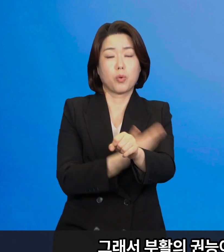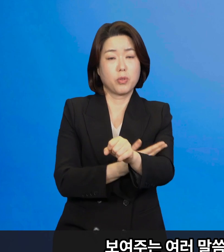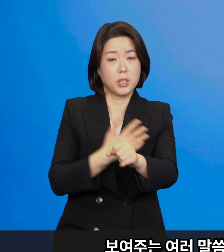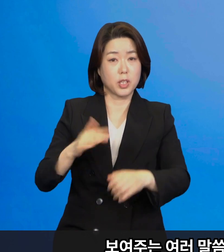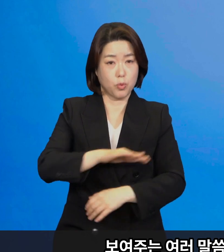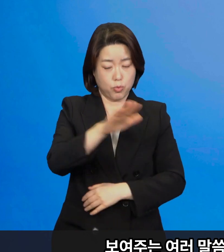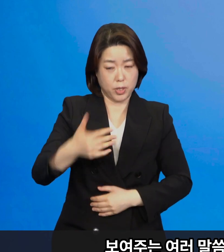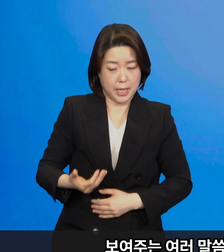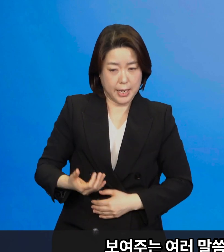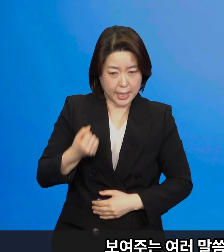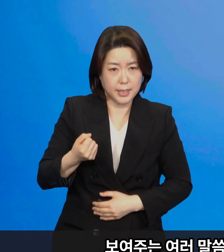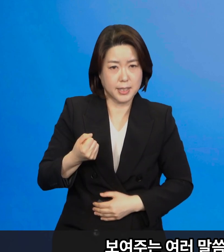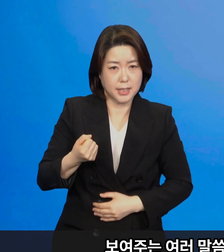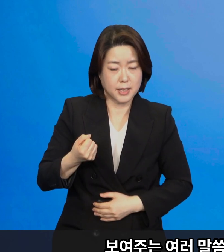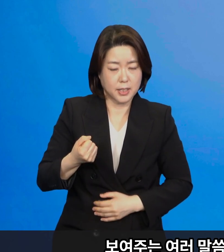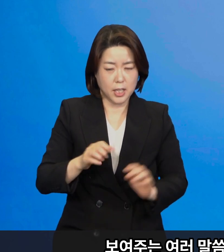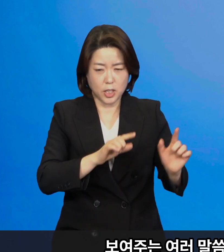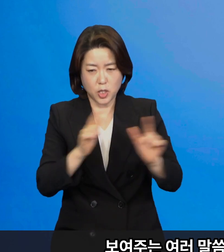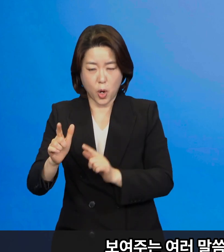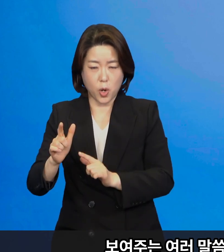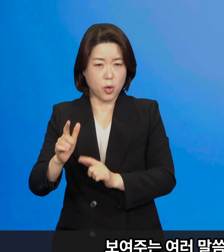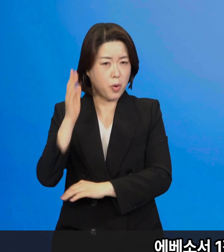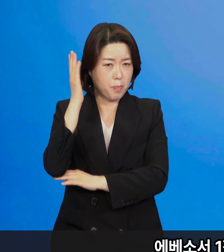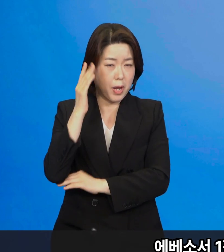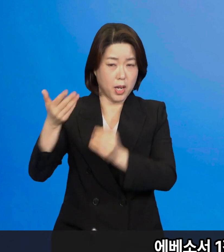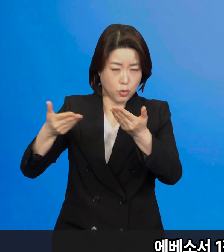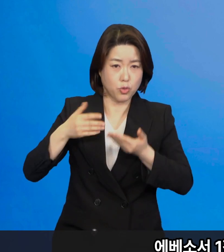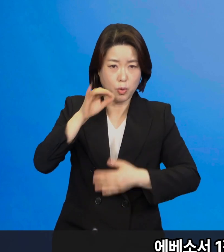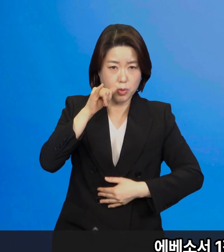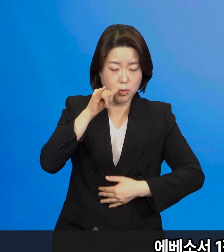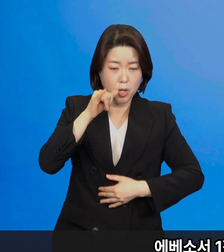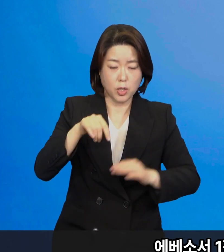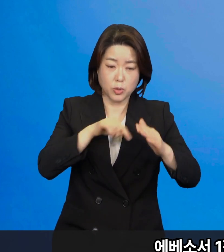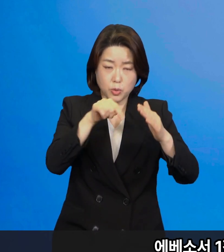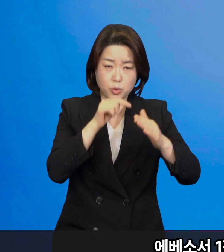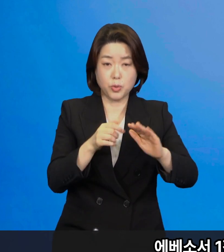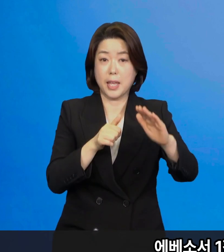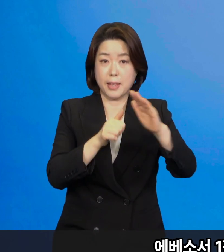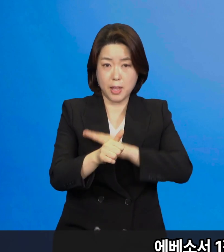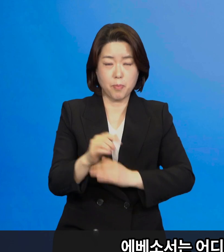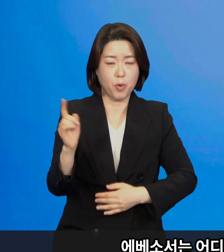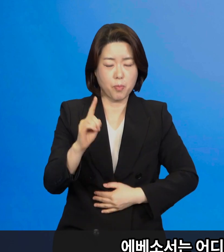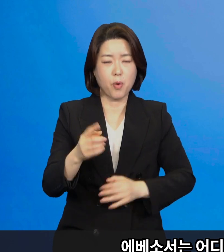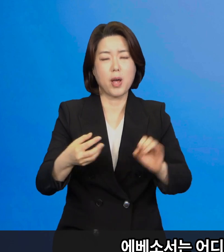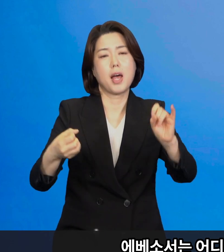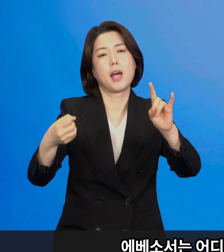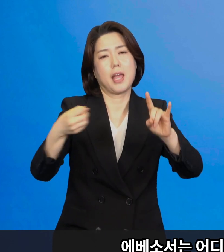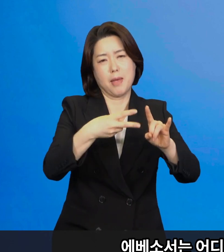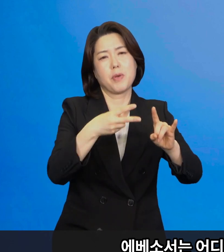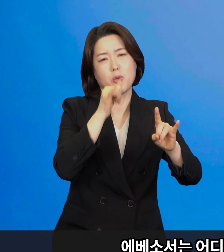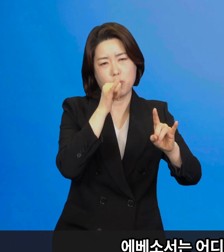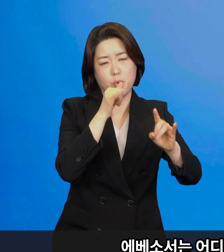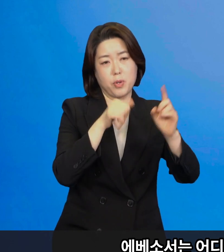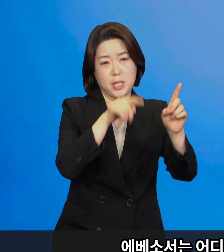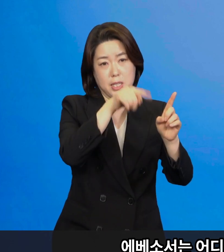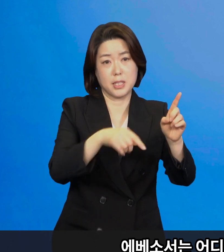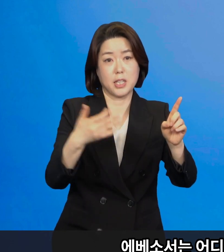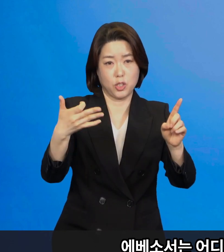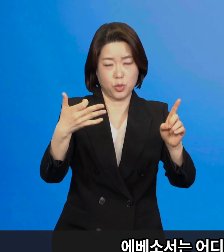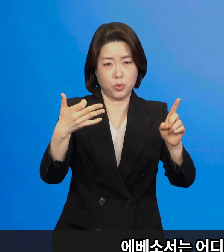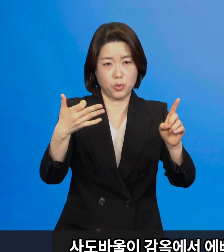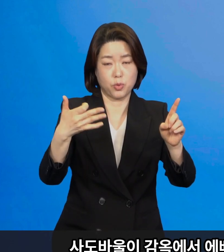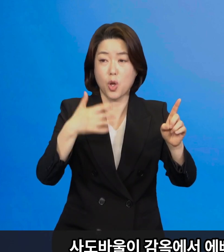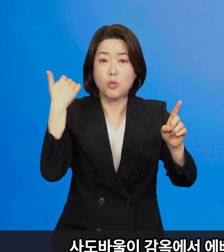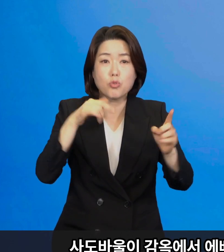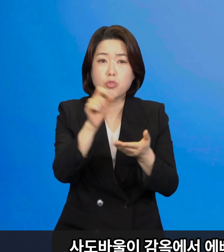있음을 보여주는 여러 말씀들 중에 대표적인 것이 에베소서 1장 19절입니다. 에베소서는 어디에서 누가 쓴